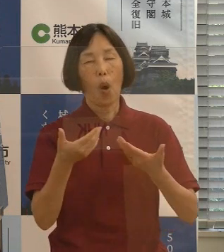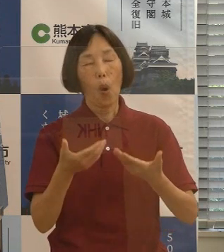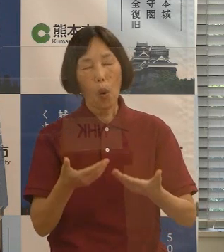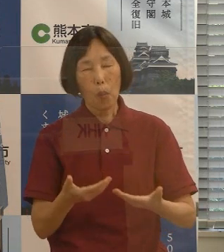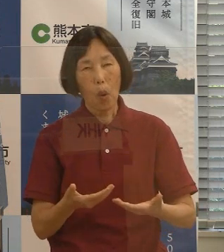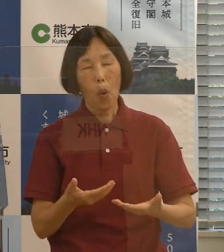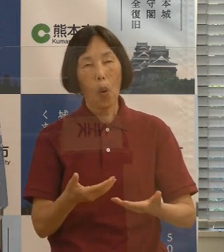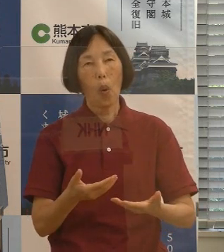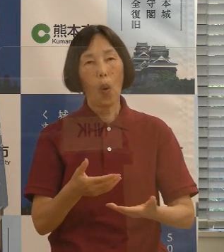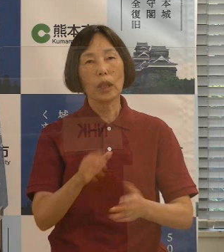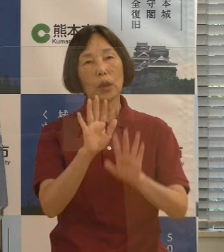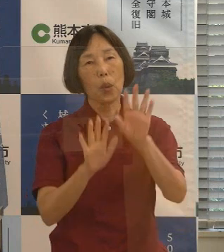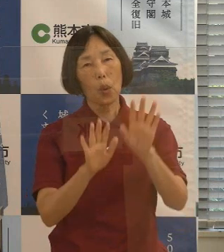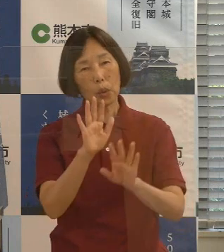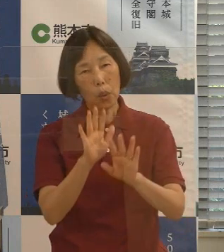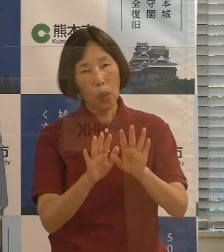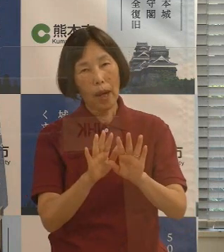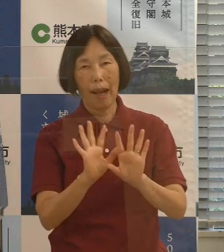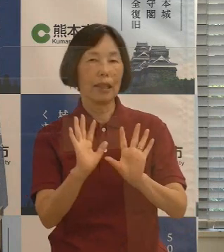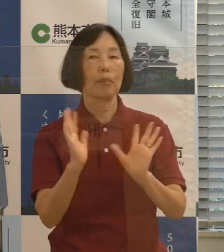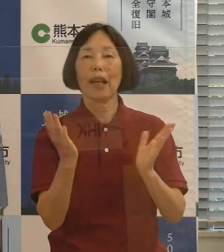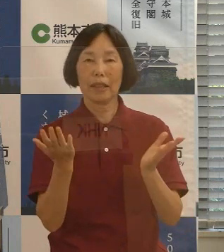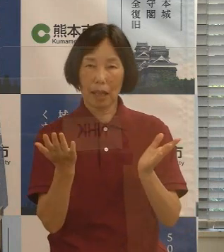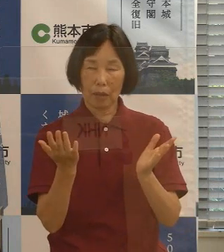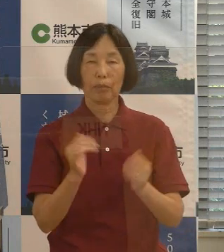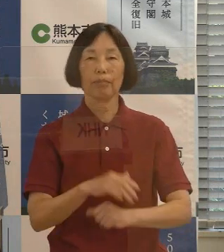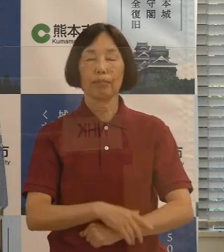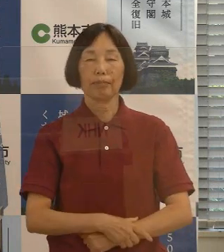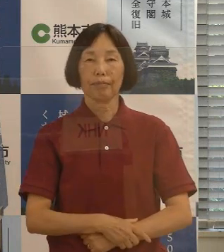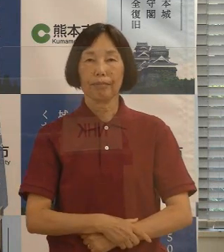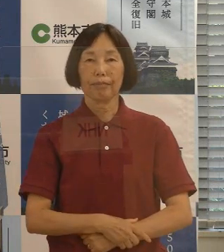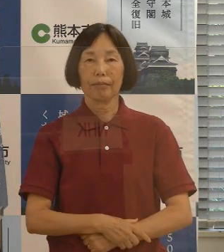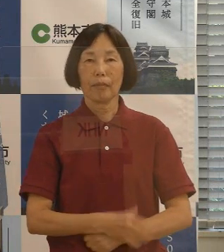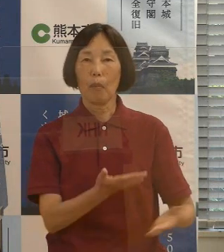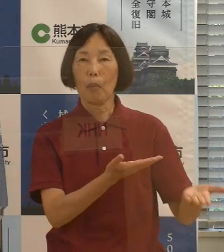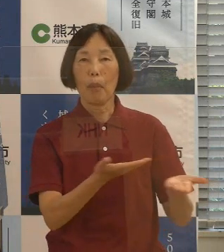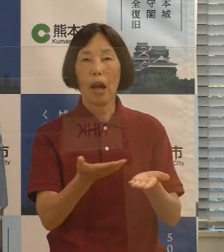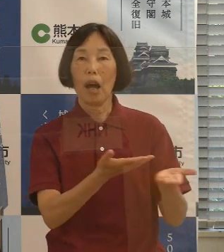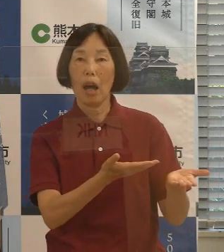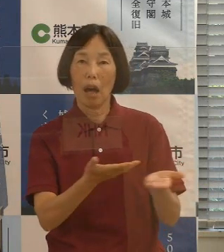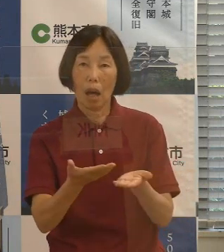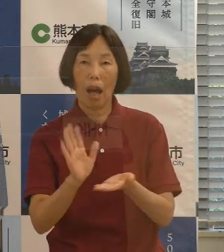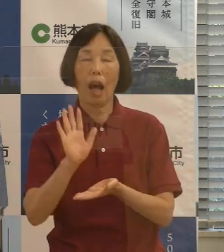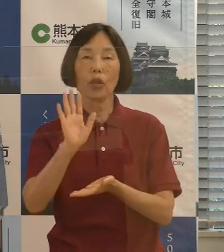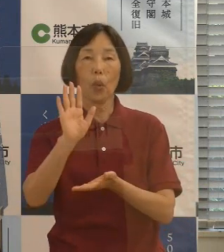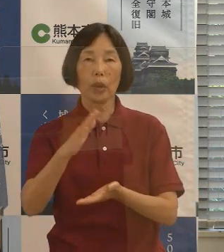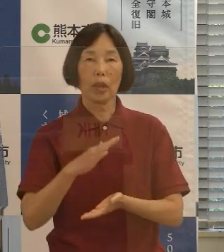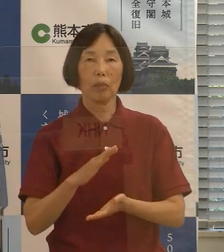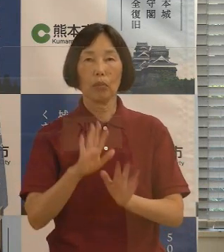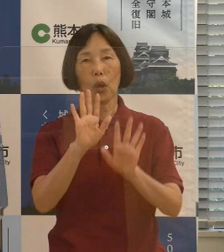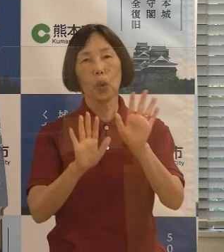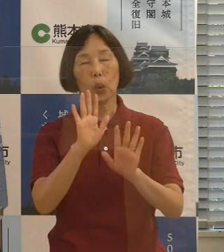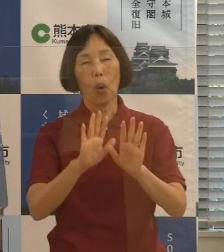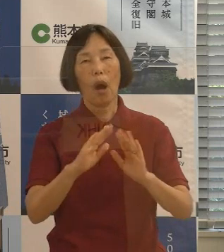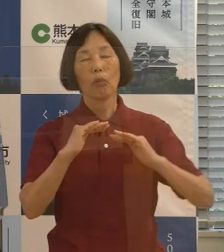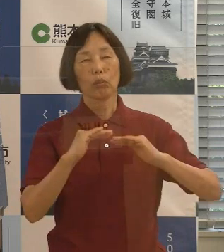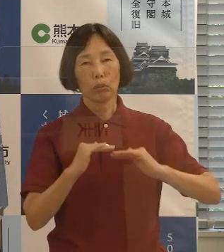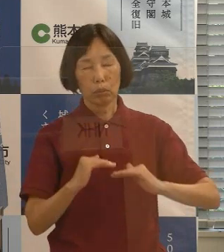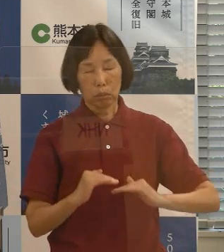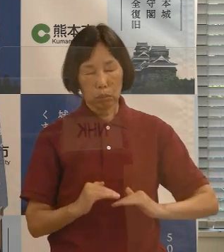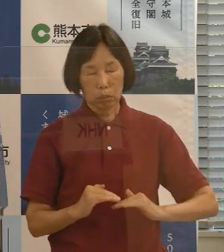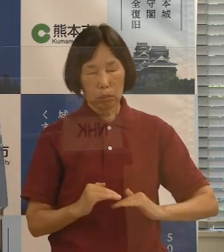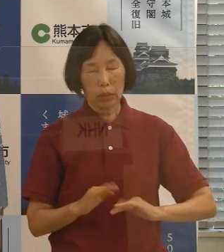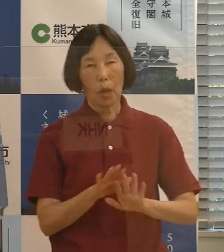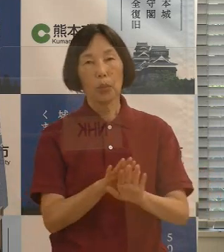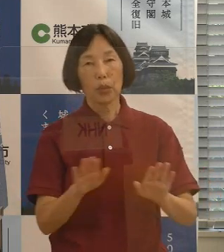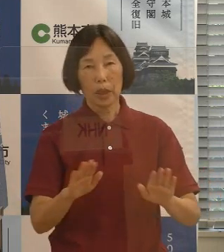症状と診断された方はおりません。搬送後に症状は安定をしまして、いずれも無事